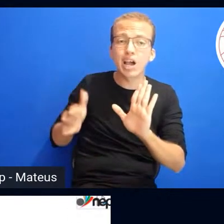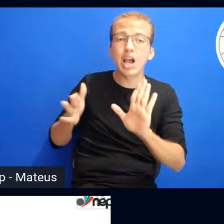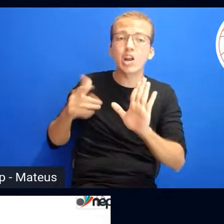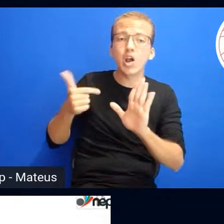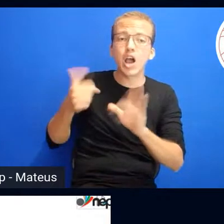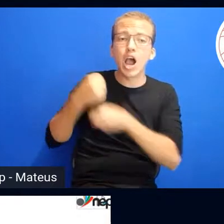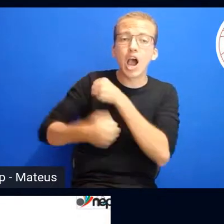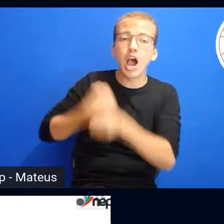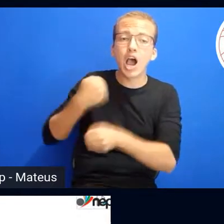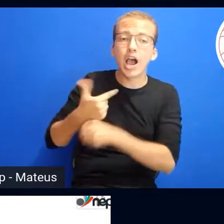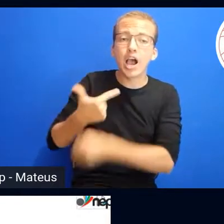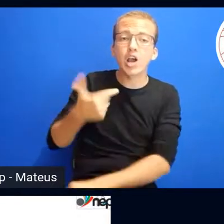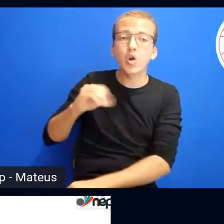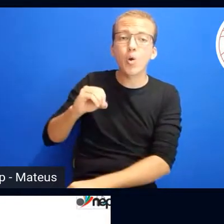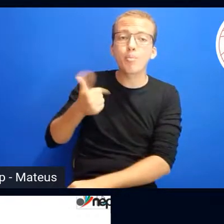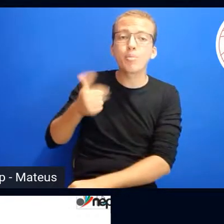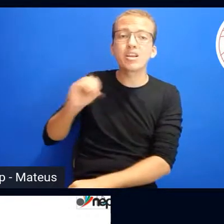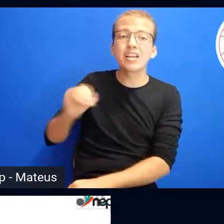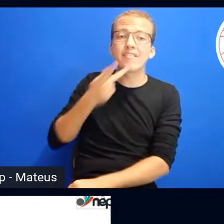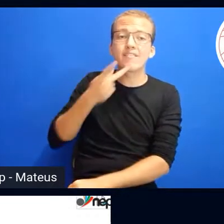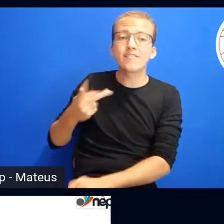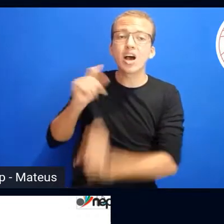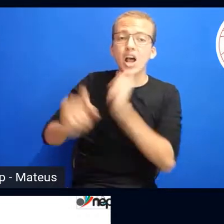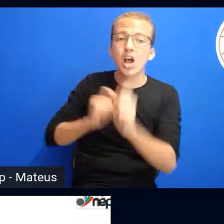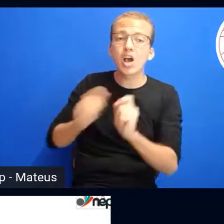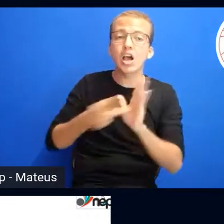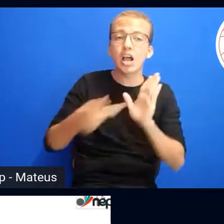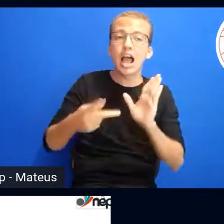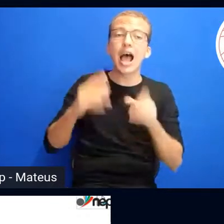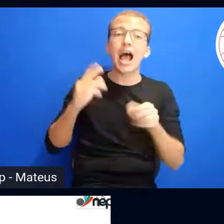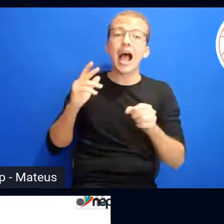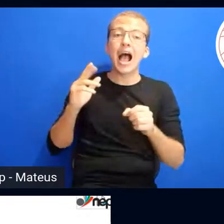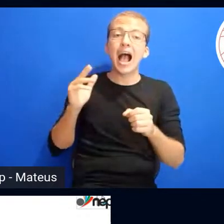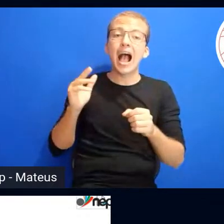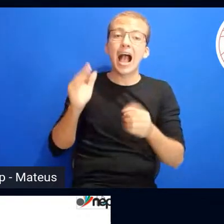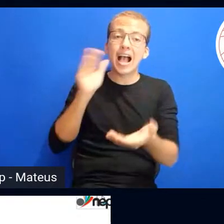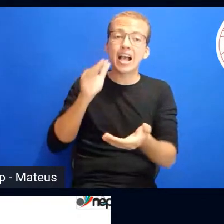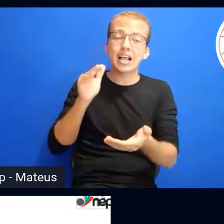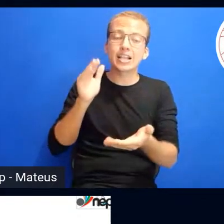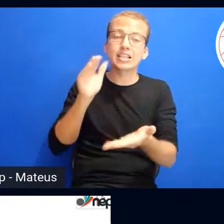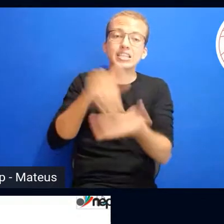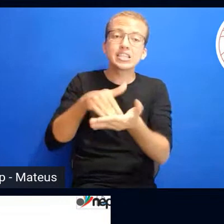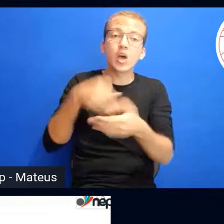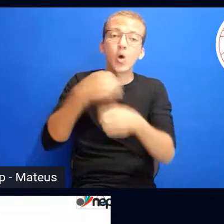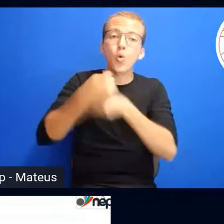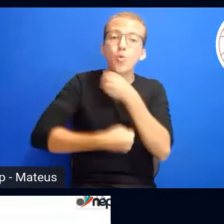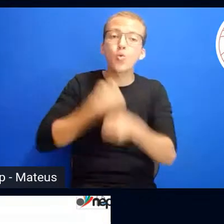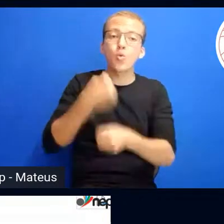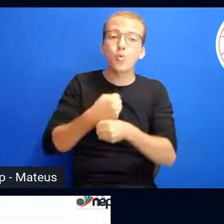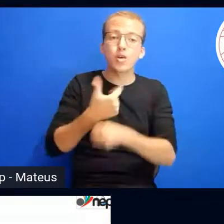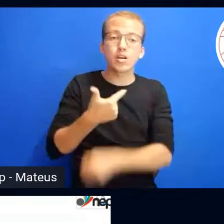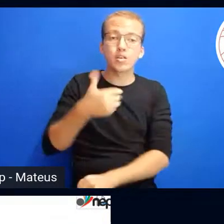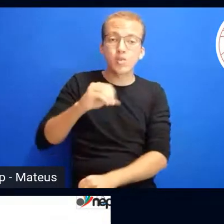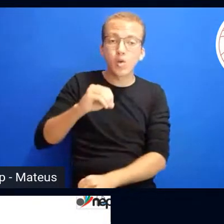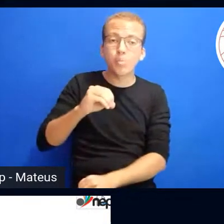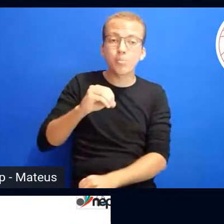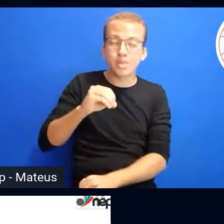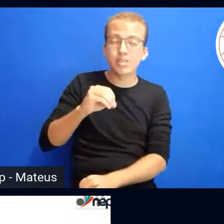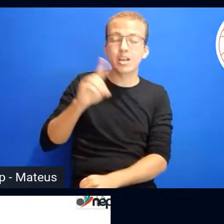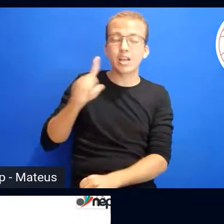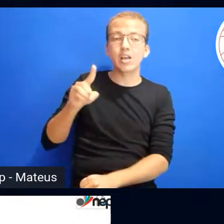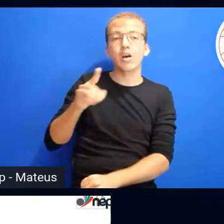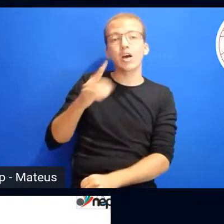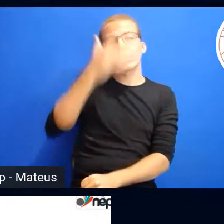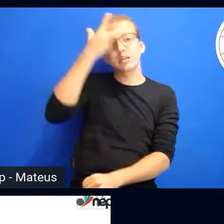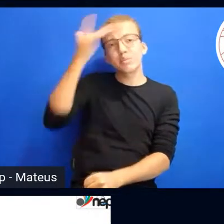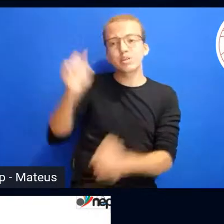indicava que até 2010, né, eh, o número de migrantes e imigrantes internacionais em todo